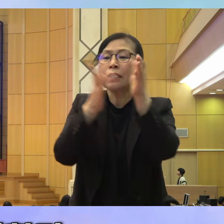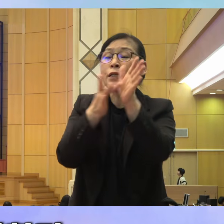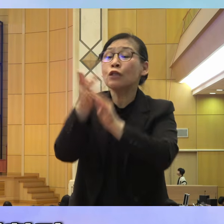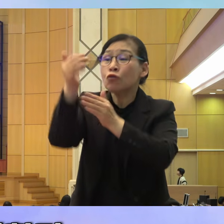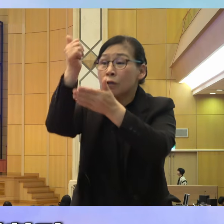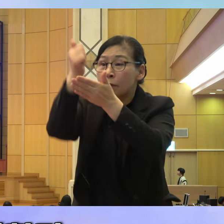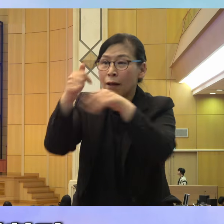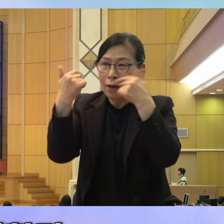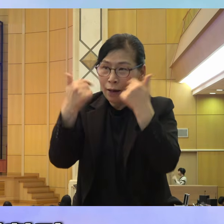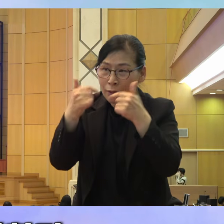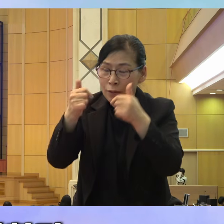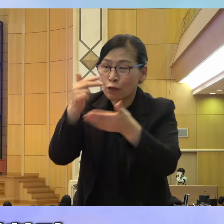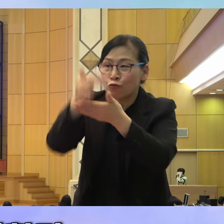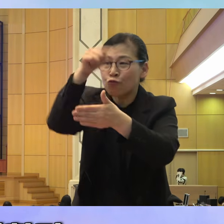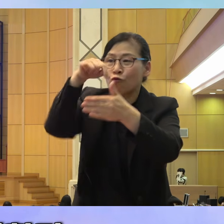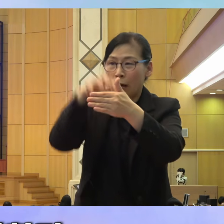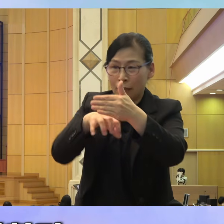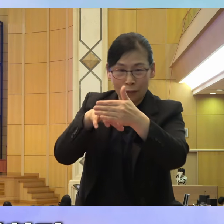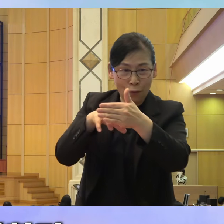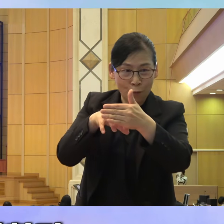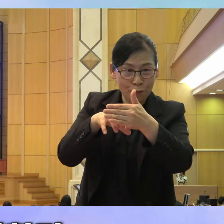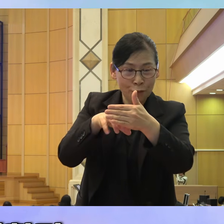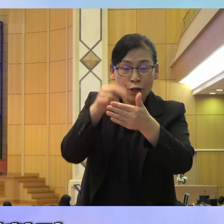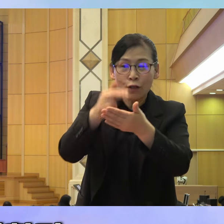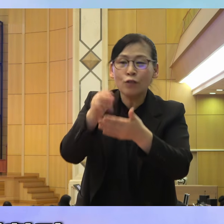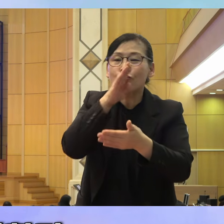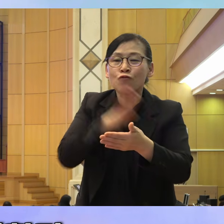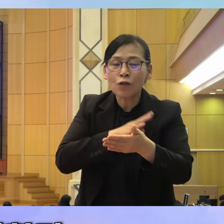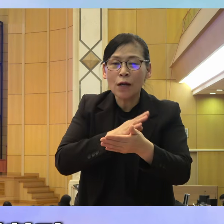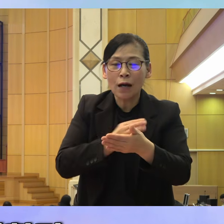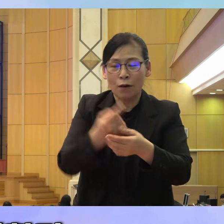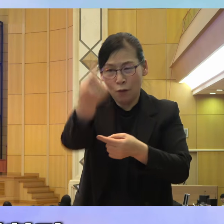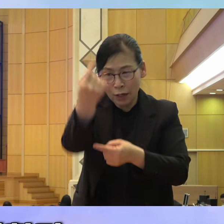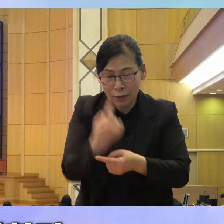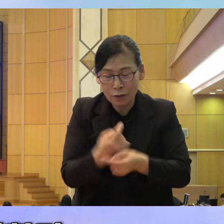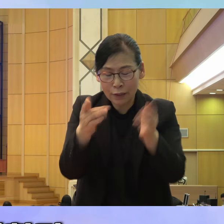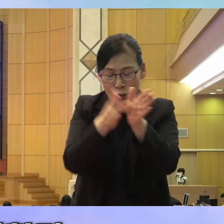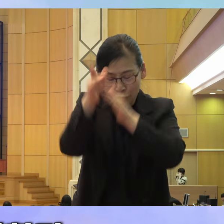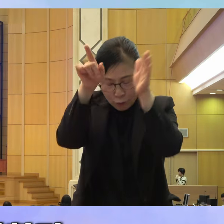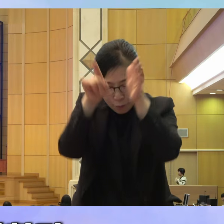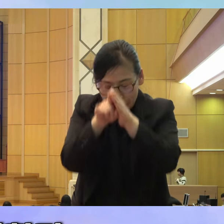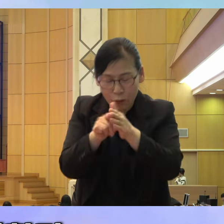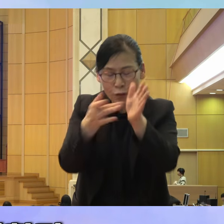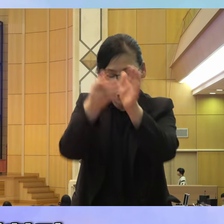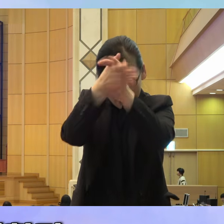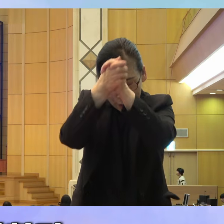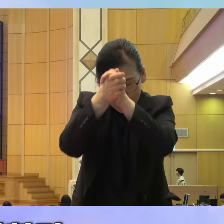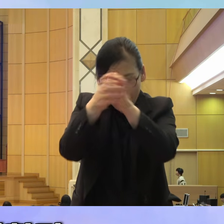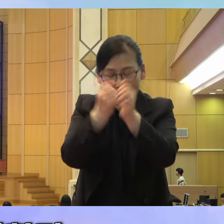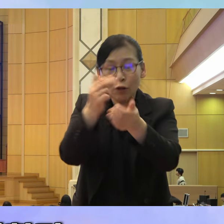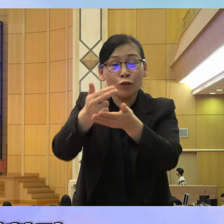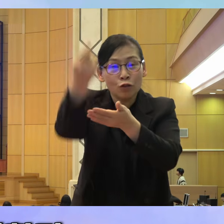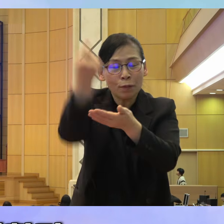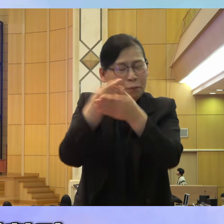우리는 항상 주 안에서 주일날 와서 주님을 믿고 주님께 기도하고 주님께 의지하고